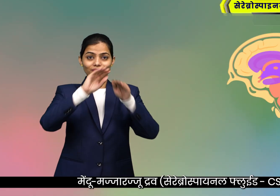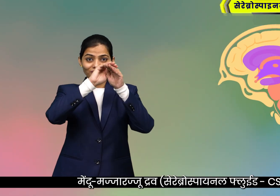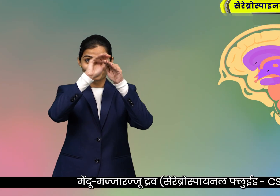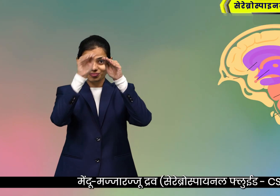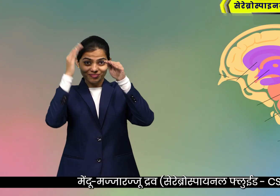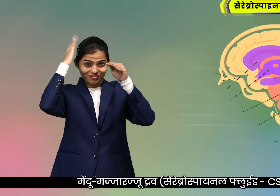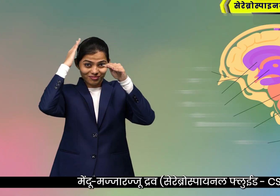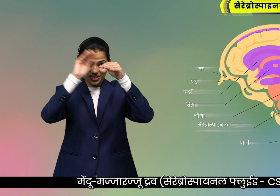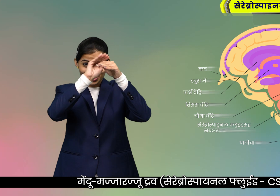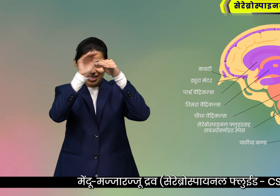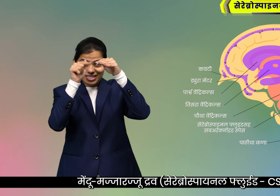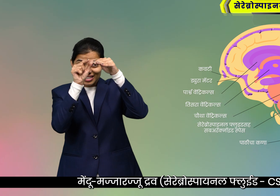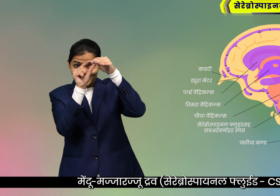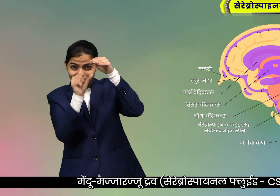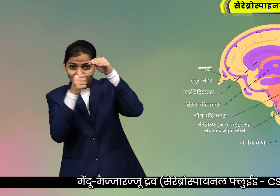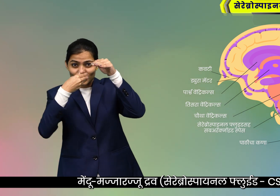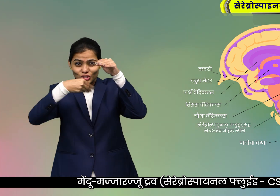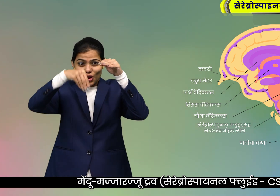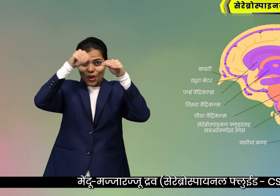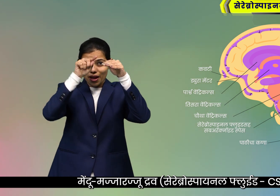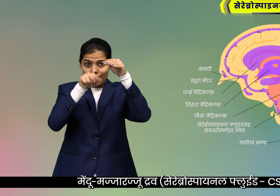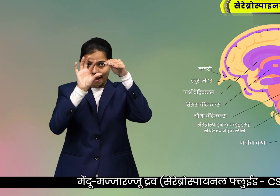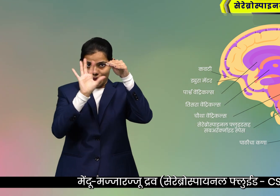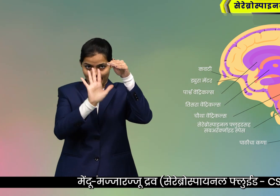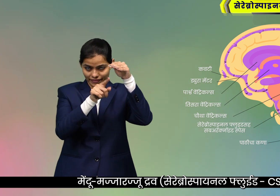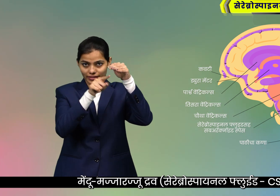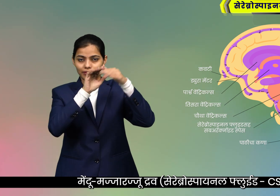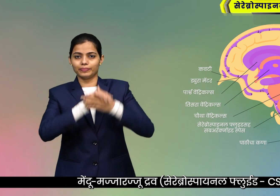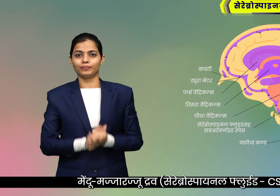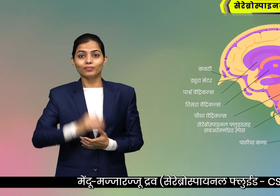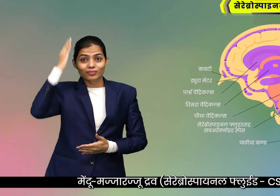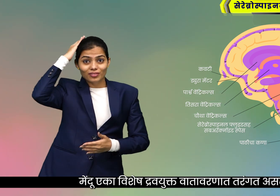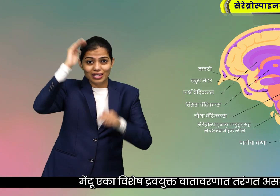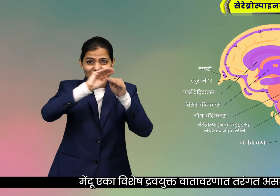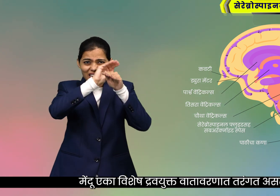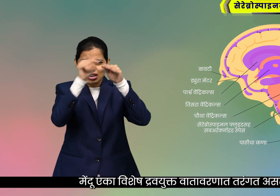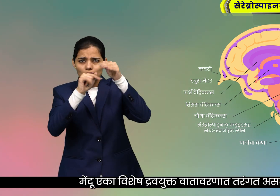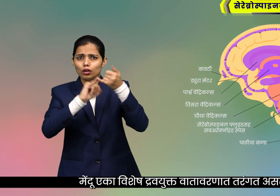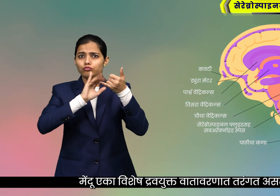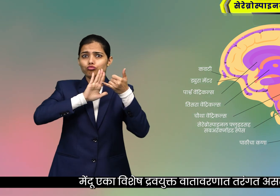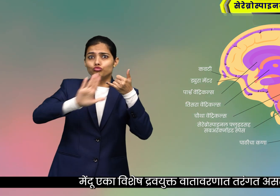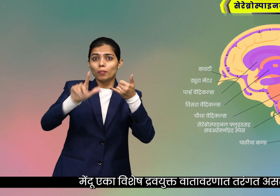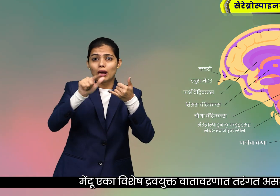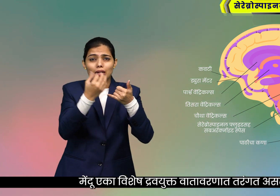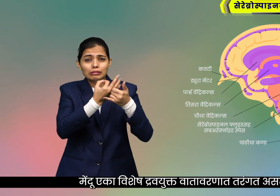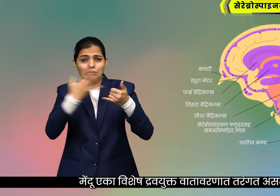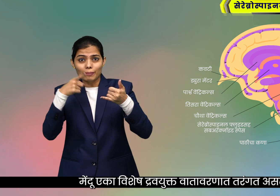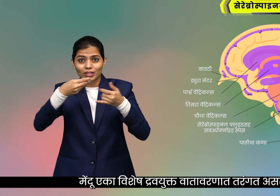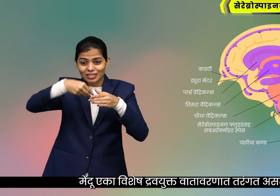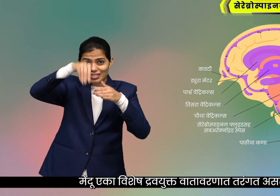मेंदू मज्जारज्जू द्रव सेरेब्रोस्पायनल फ्लुइड CSF मेंदू एका विशेष द्रवयुक्त वातावरणात